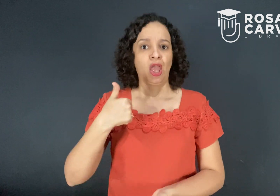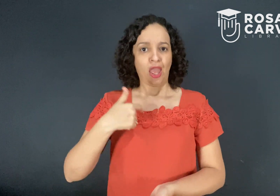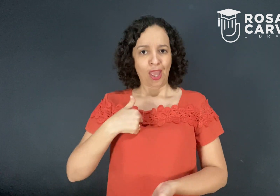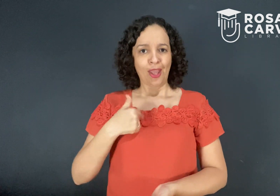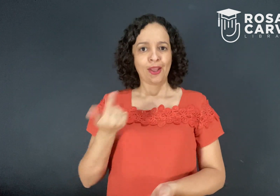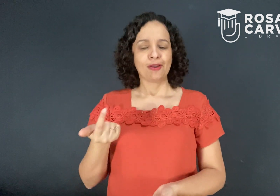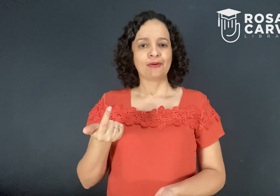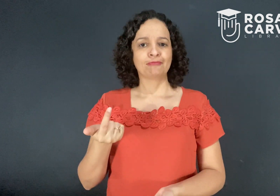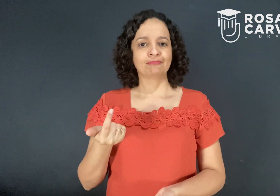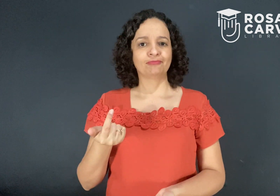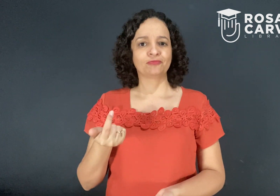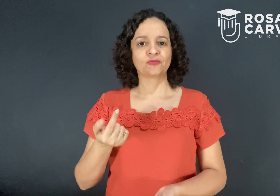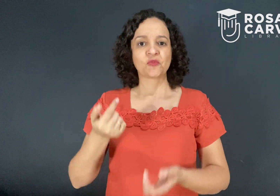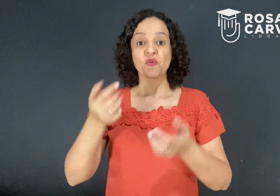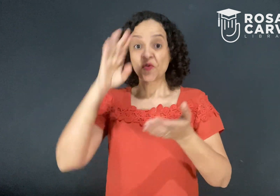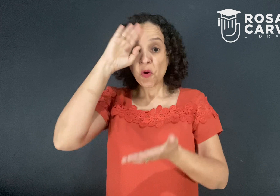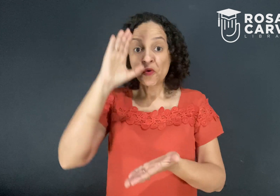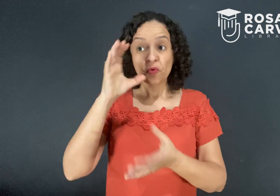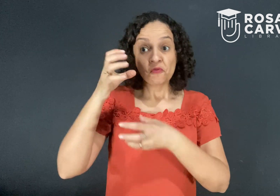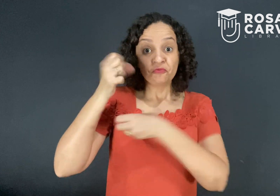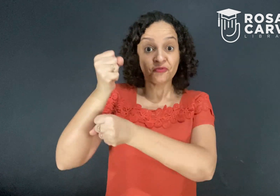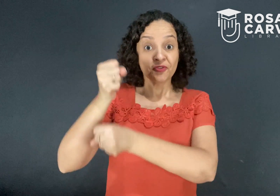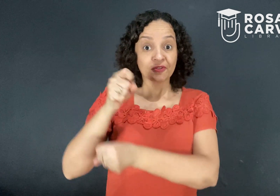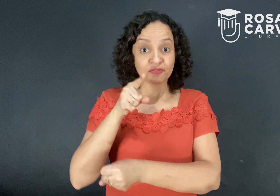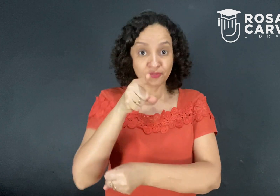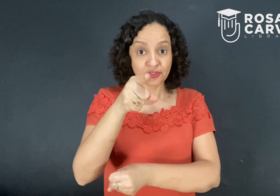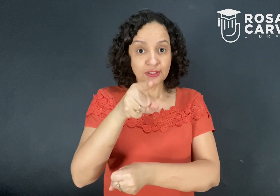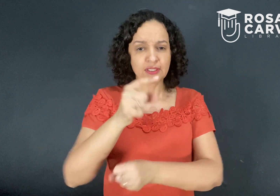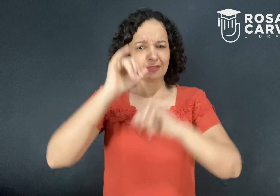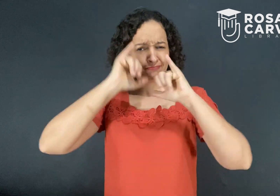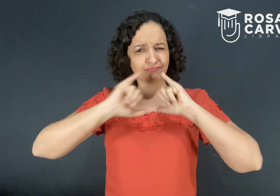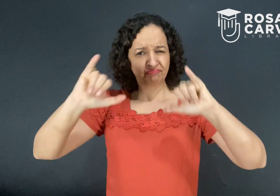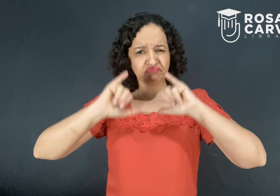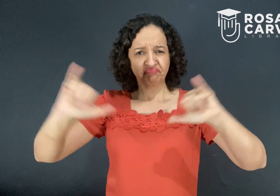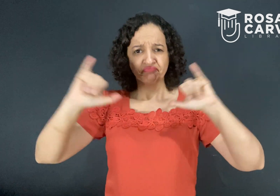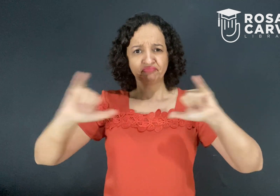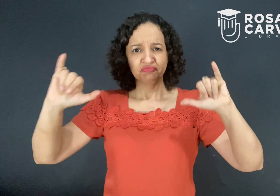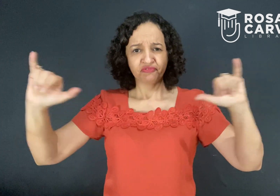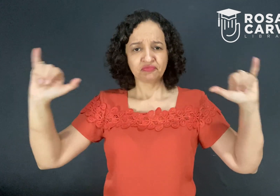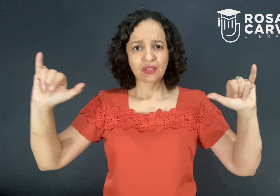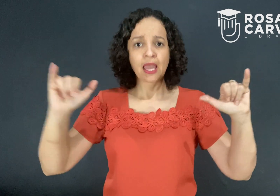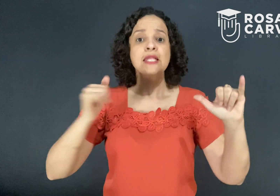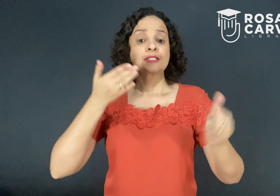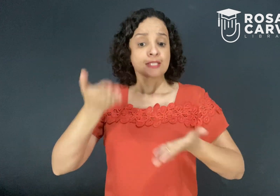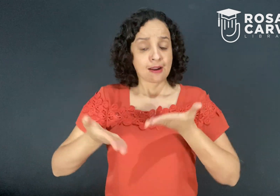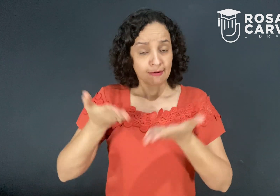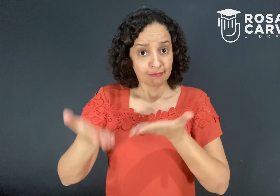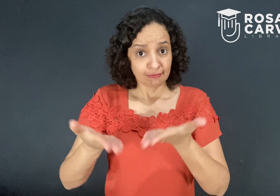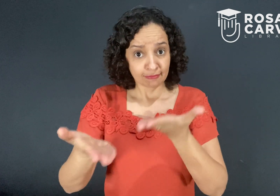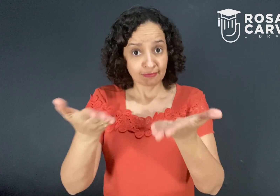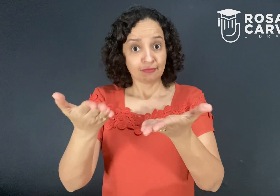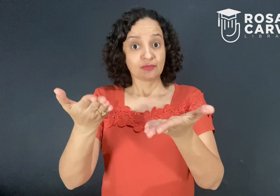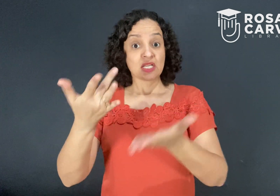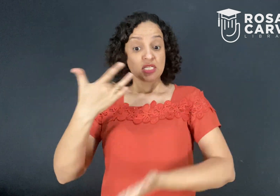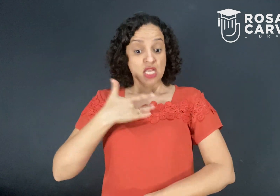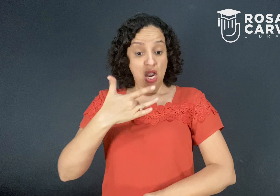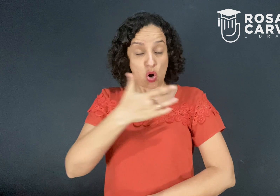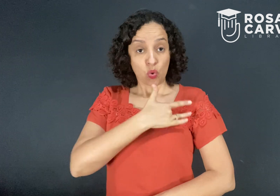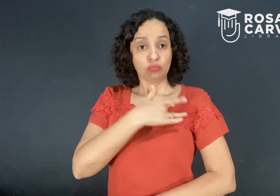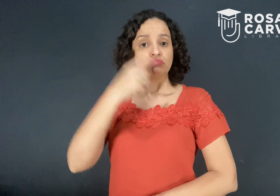disso. Eu conto com você nessa campanha contra o preconceito dos tratamentos para a